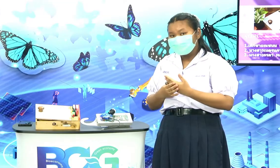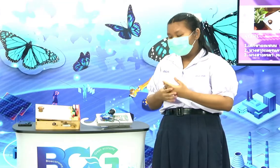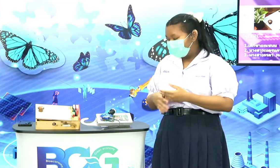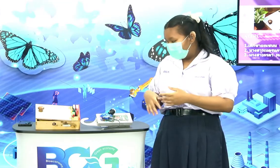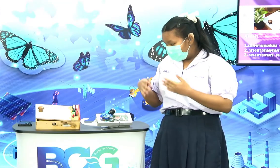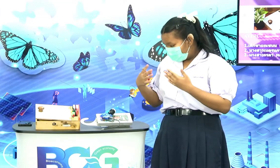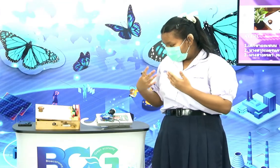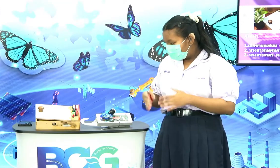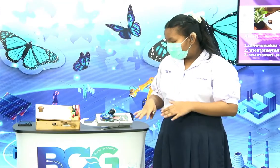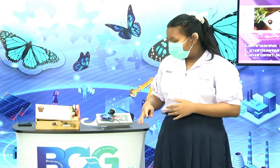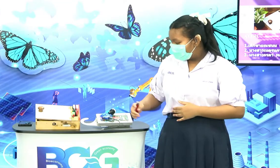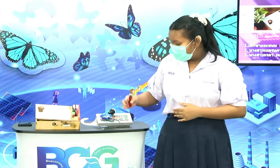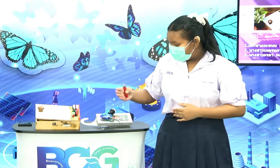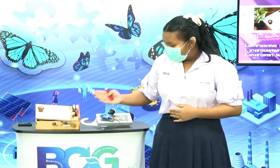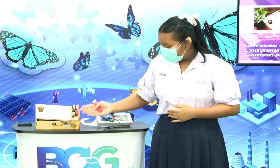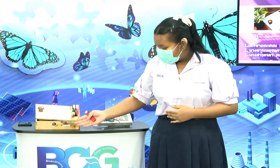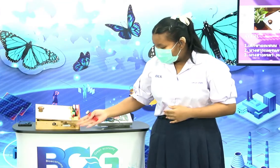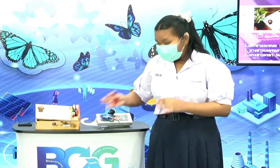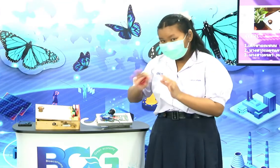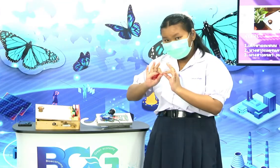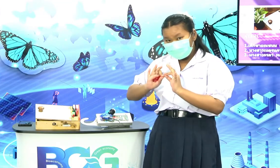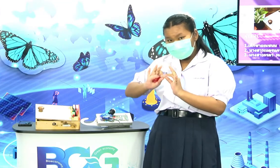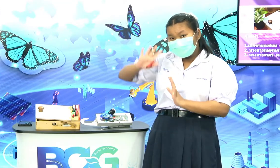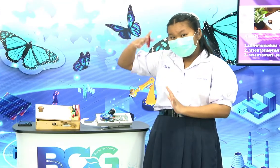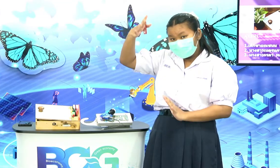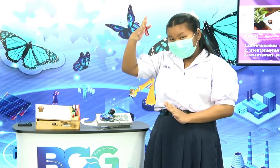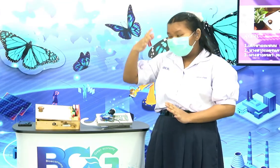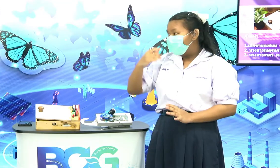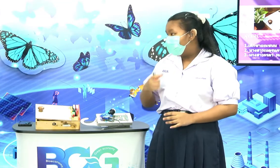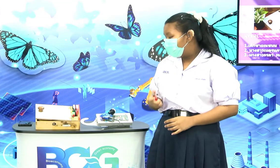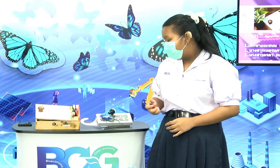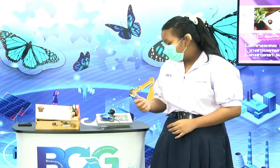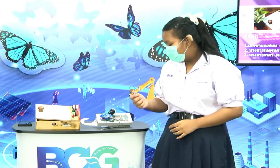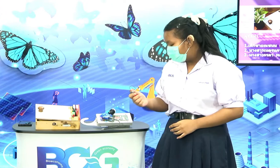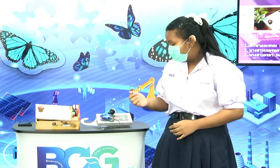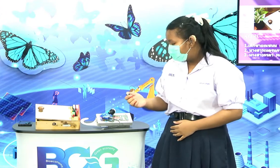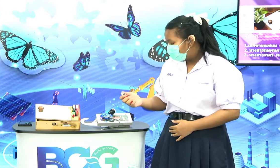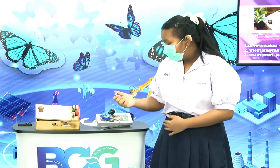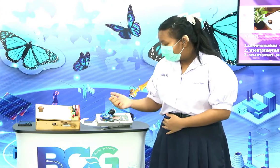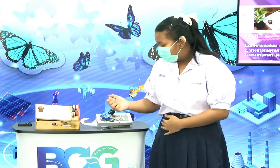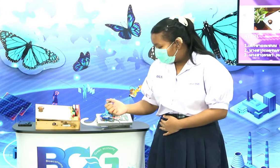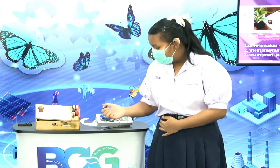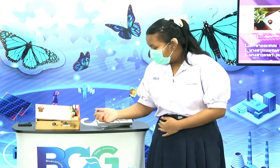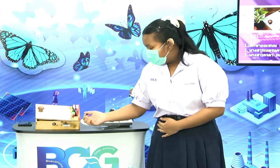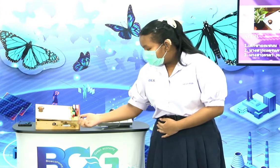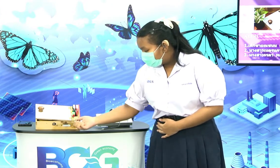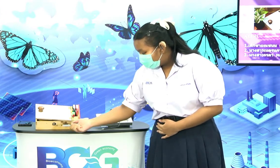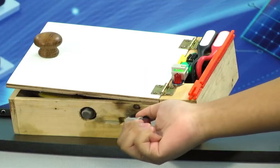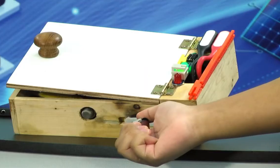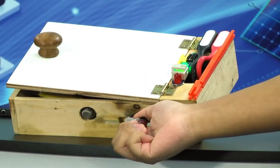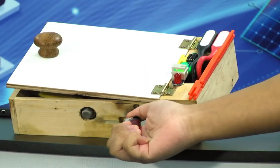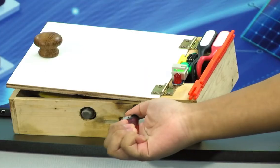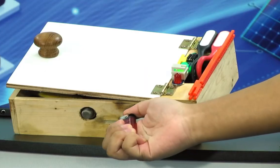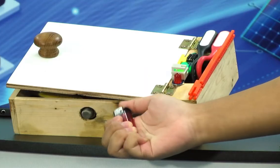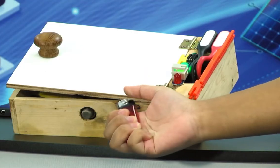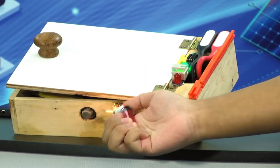ของบ้านแล้วก็มีเสียงด้วยค่ะในส่วนของการทำงานชิ้นที่ 2ก็คือจะเป็นเรื่องของเตือนเมื่อมีไฟไหม้เกิดขึ้นในบ้าน